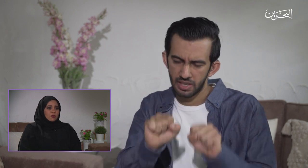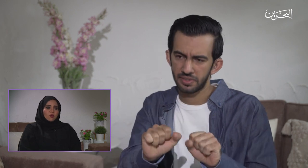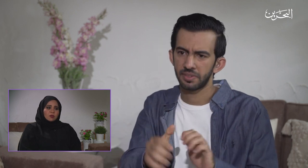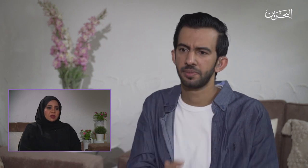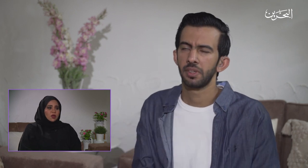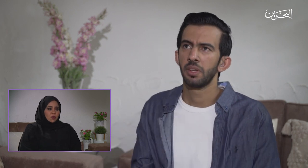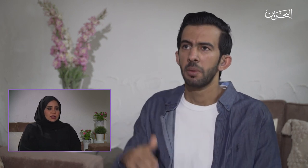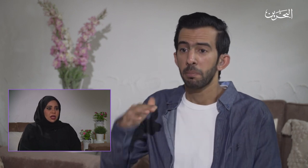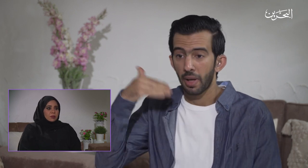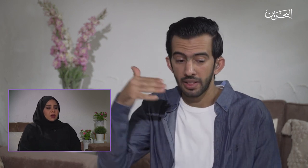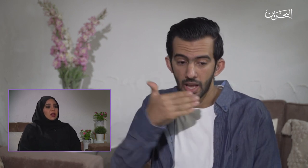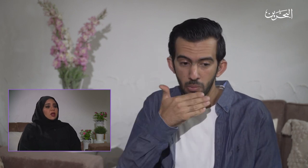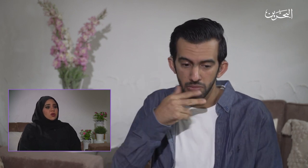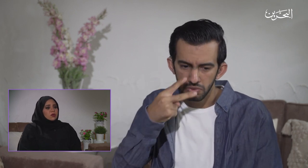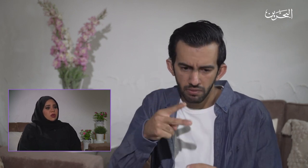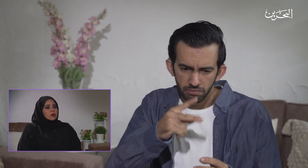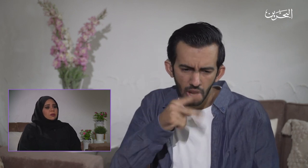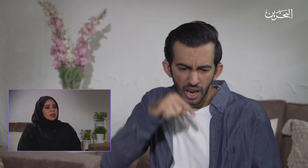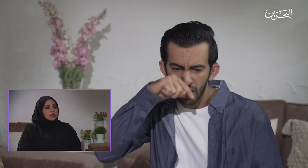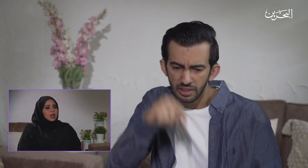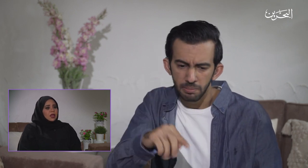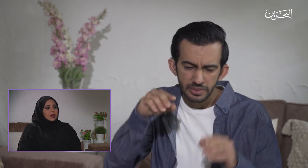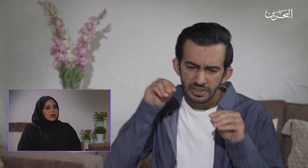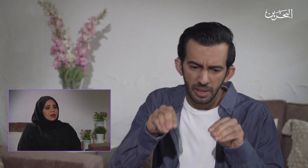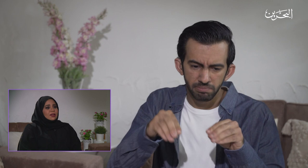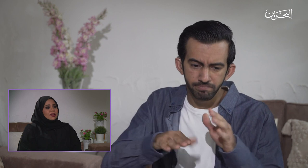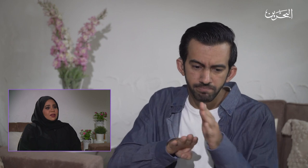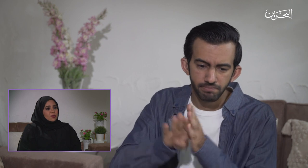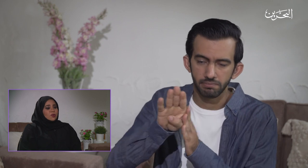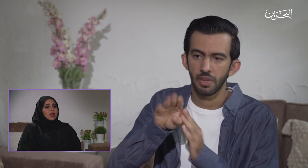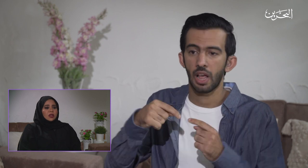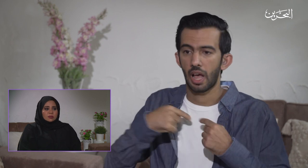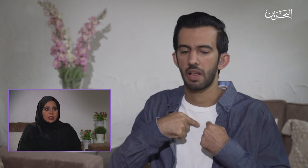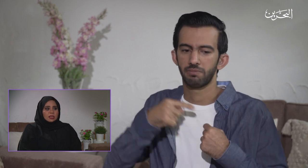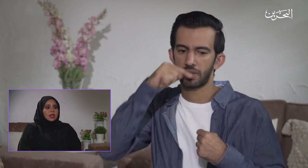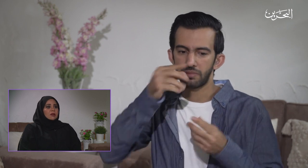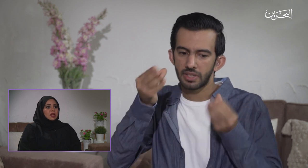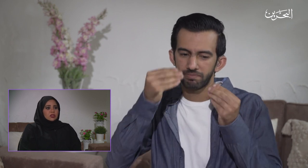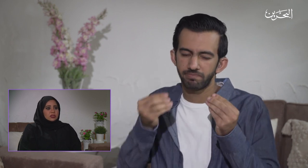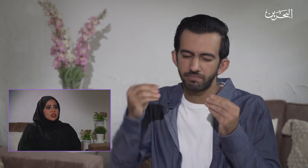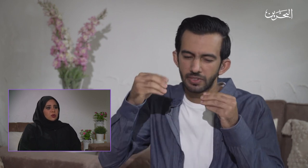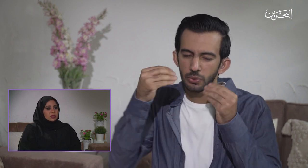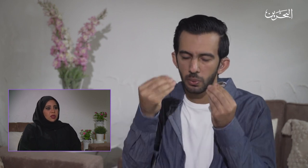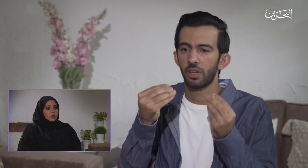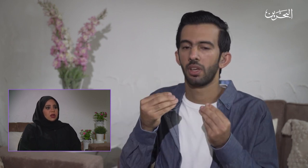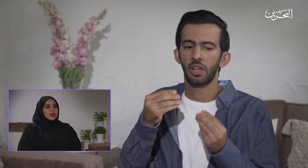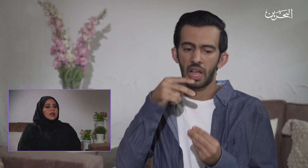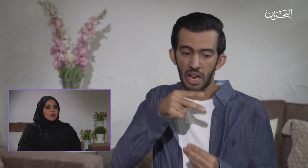وفي البداية وايد صعب. يقول عقب أن الأبو قال له لازم أن تتعلم علشان تنجح وتتطور، فقام